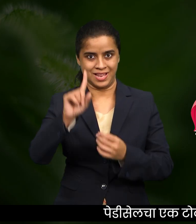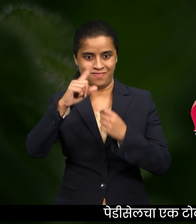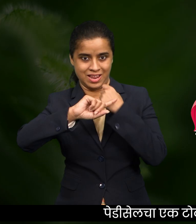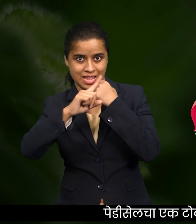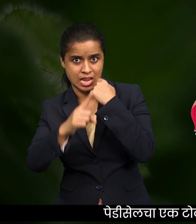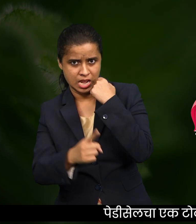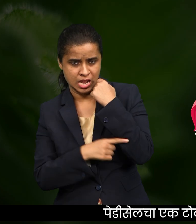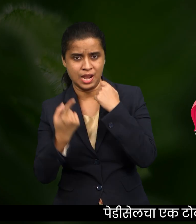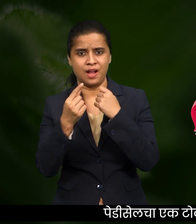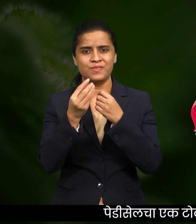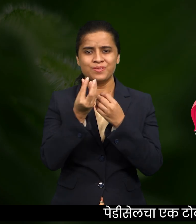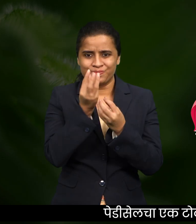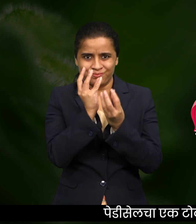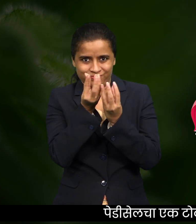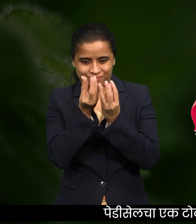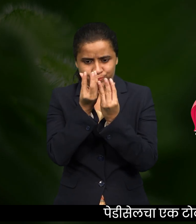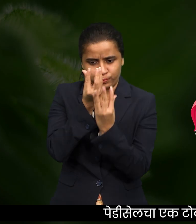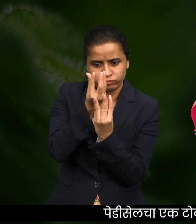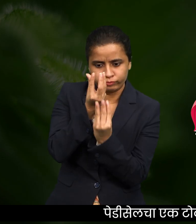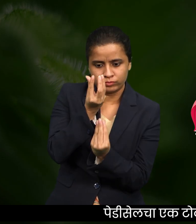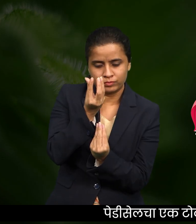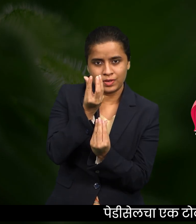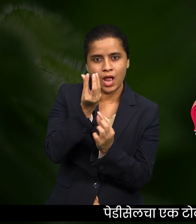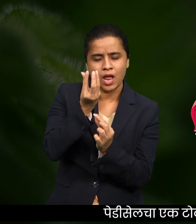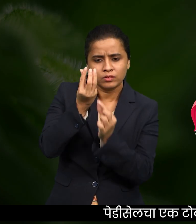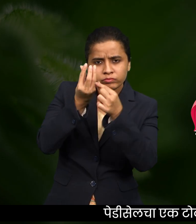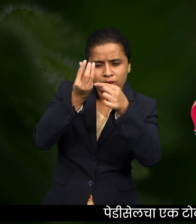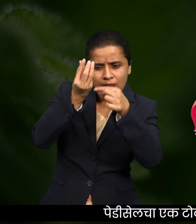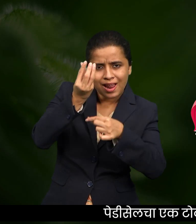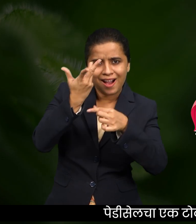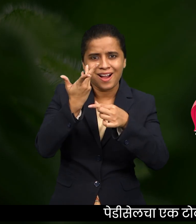पेडिसिलच्या एक टोक देठाला जोडलेला असतो.